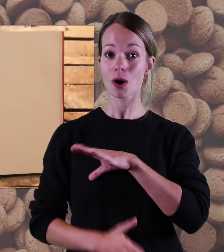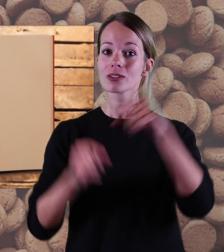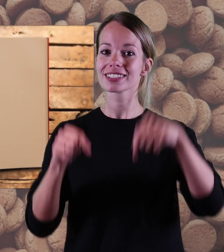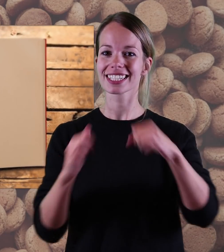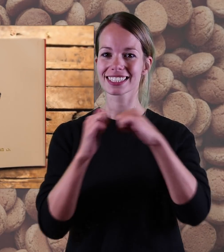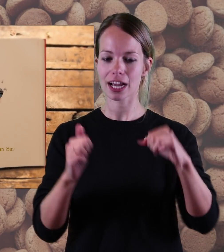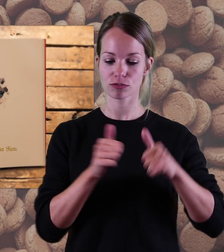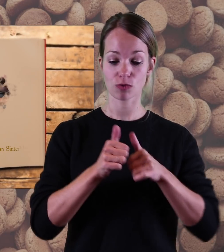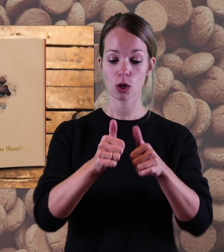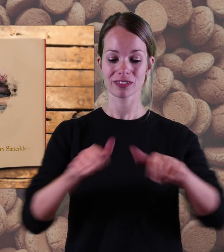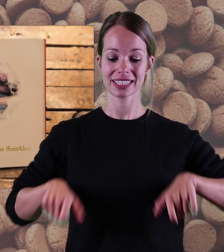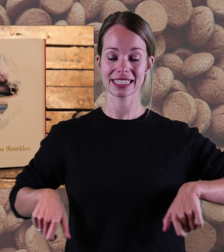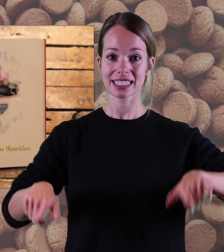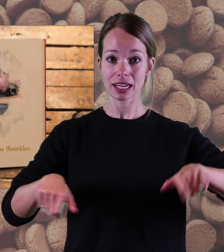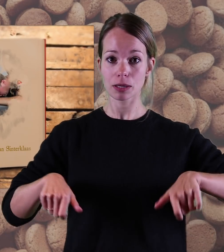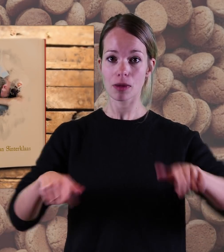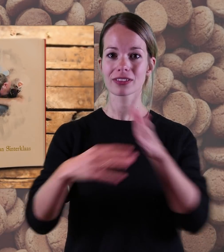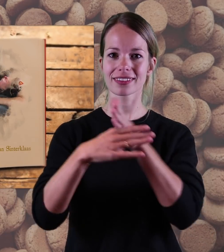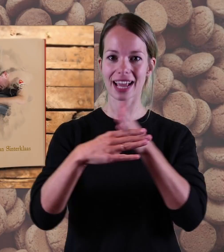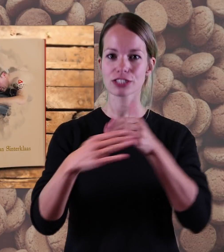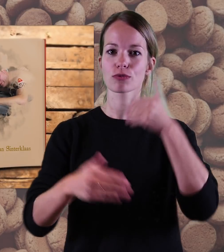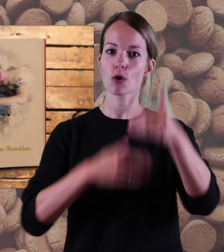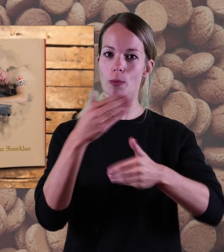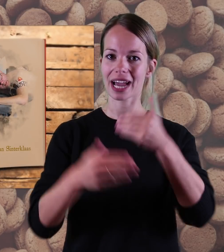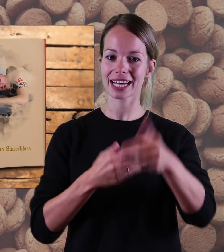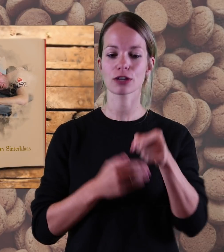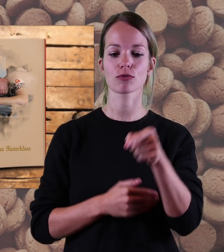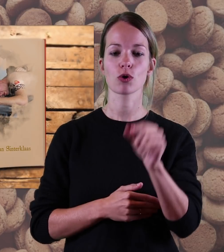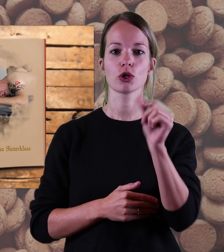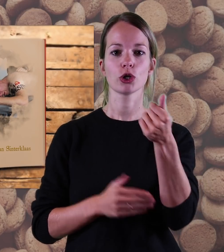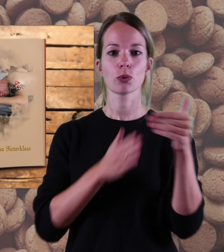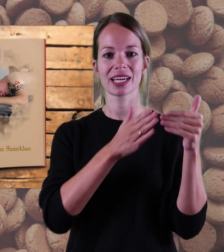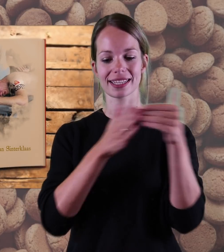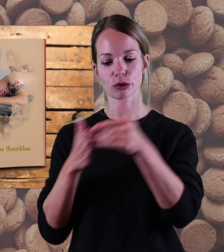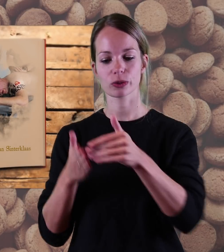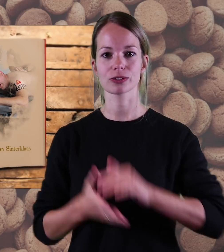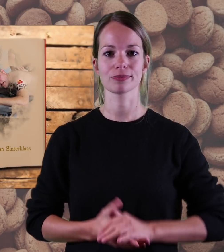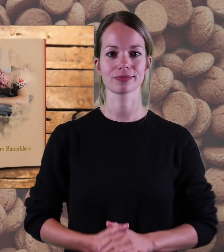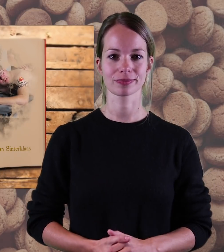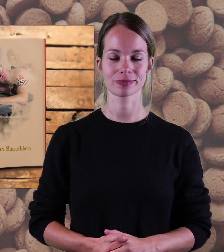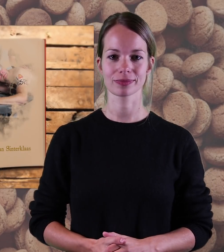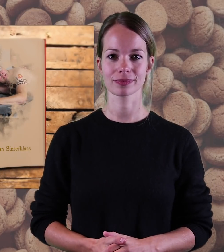Ook dit jaar volgen we Dingeman weer op de voet tijdens de voorbereidingen voor de nieuwe intocht.